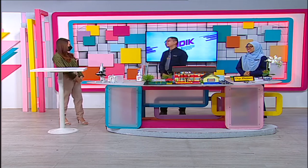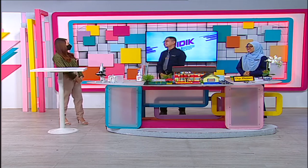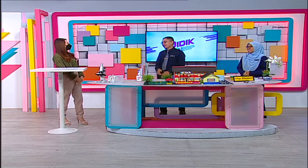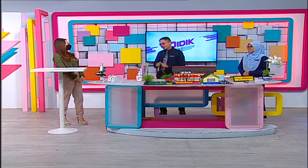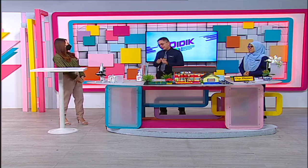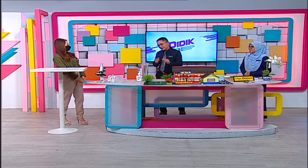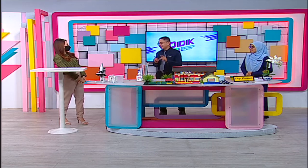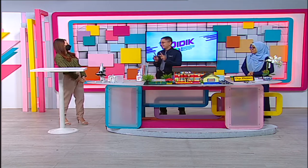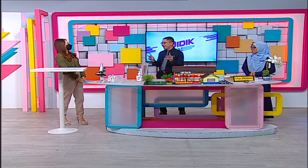oh. Jauh sangat.